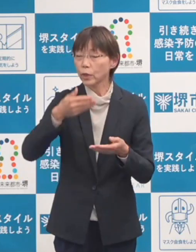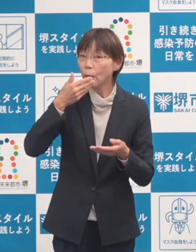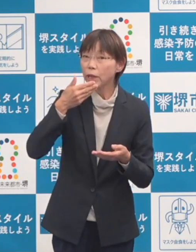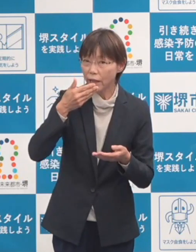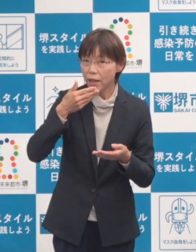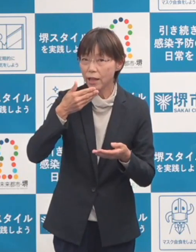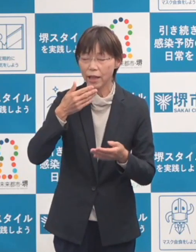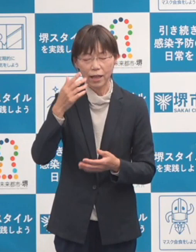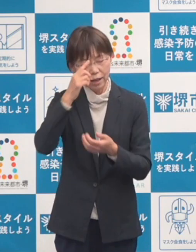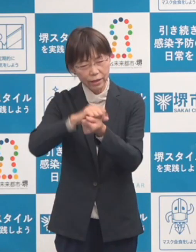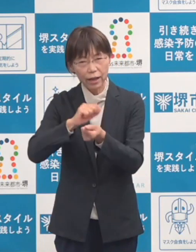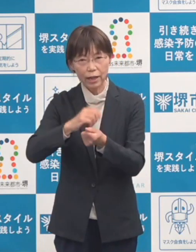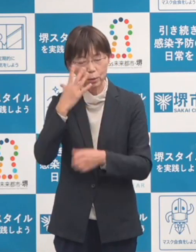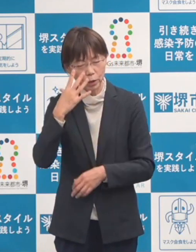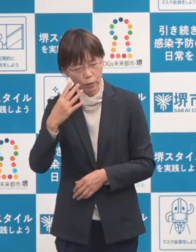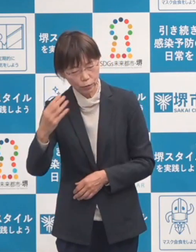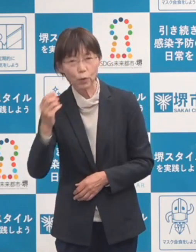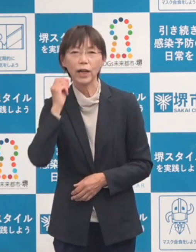考えております。